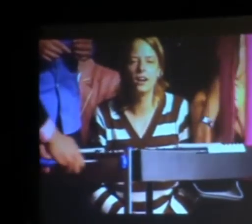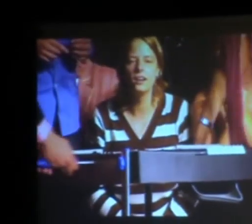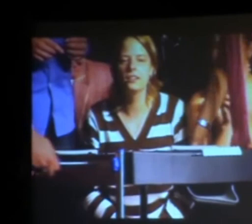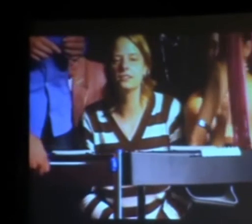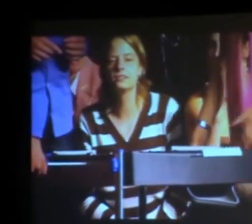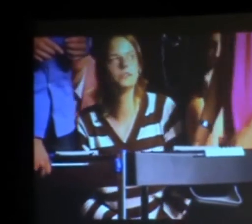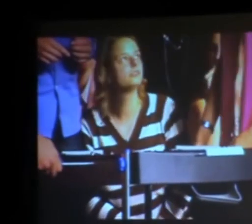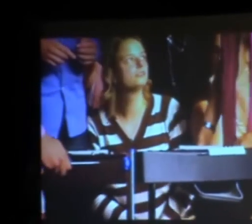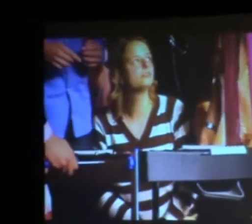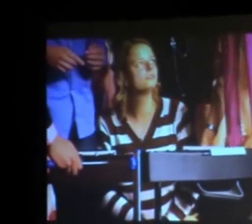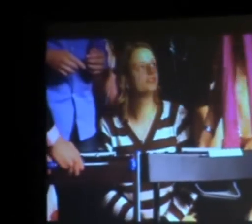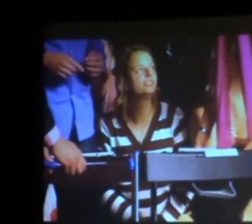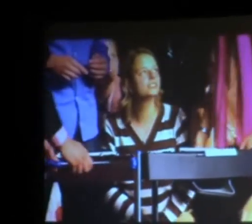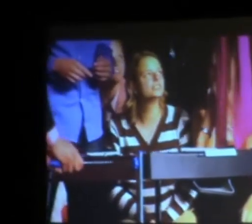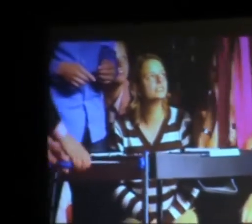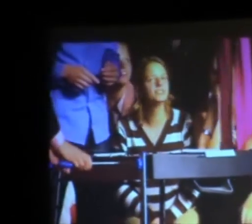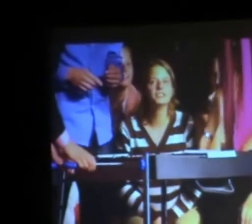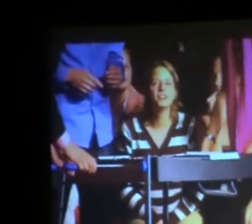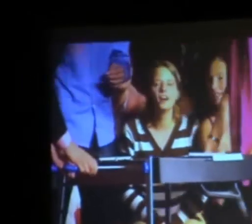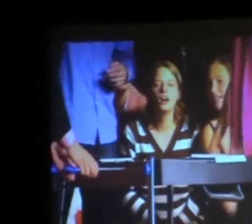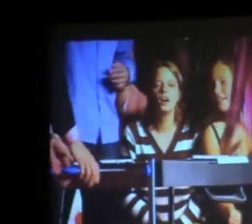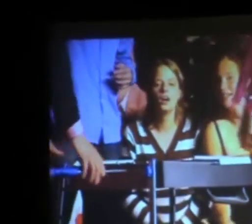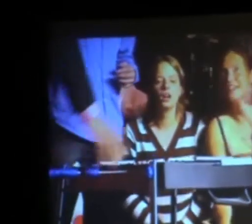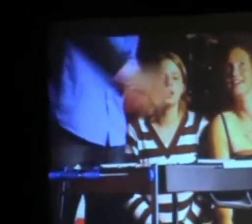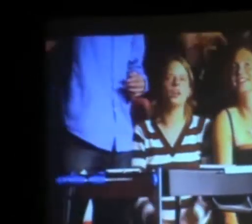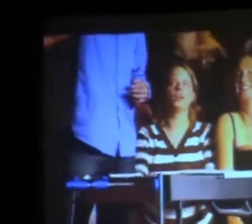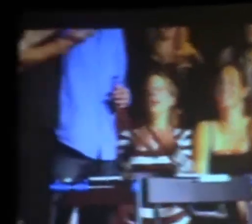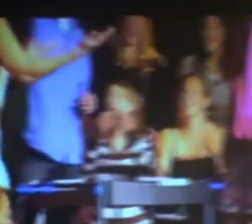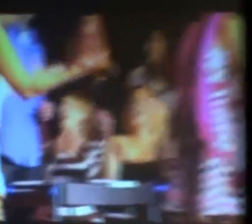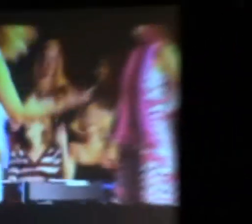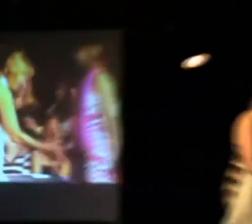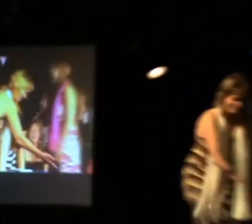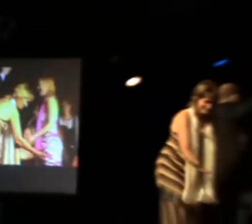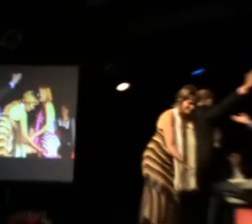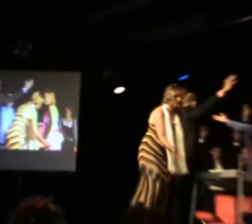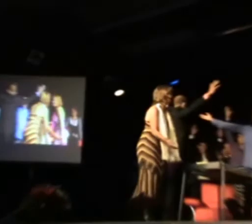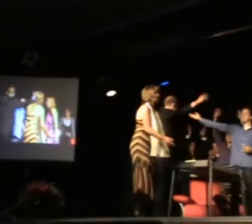Het is moeilijk, geloof ik. Missen twee dingen. Missen duidelijk twee dingen.